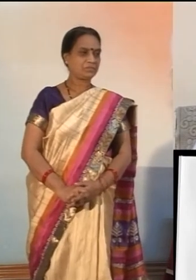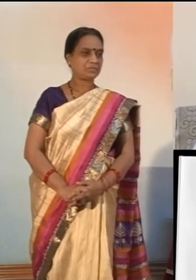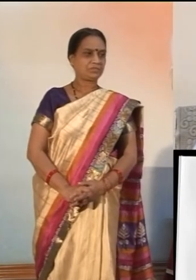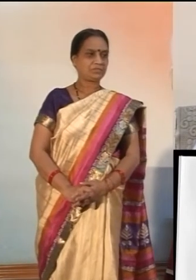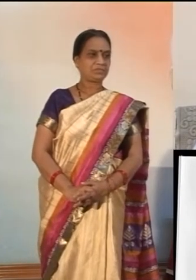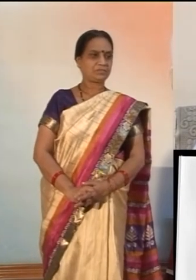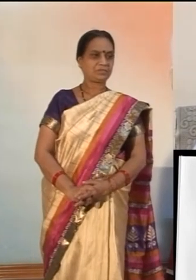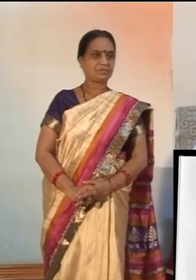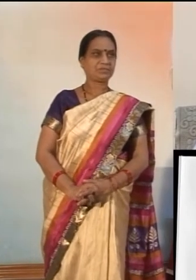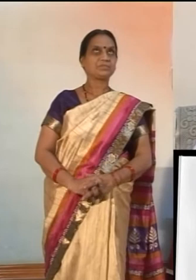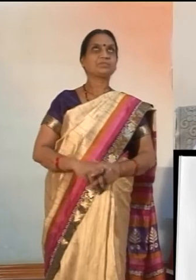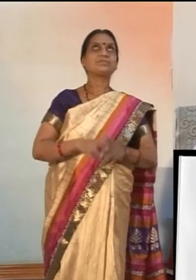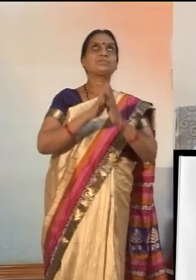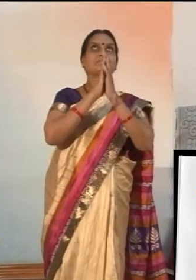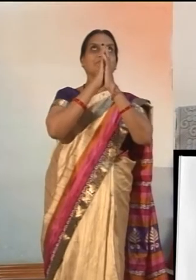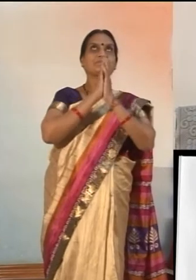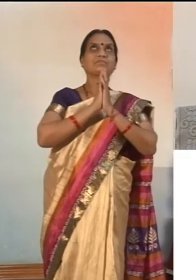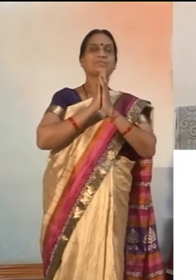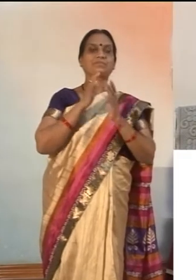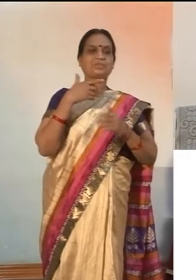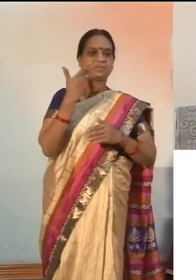वैसे भगवान के बारे में